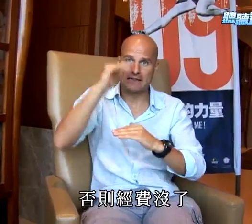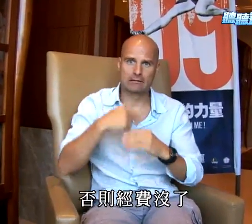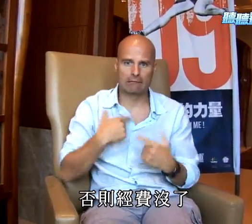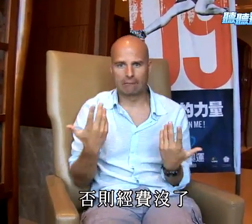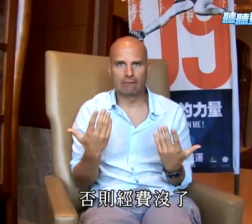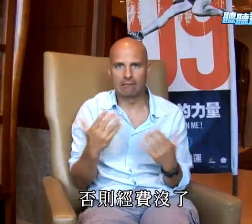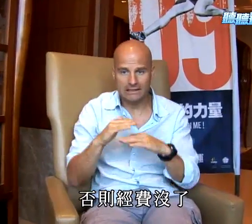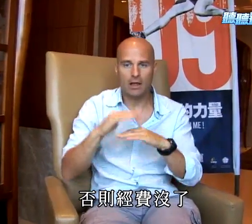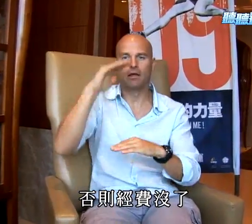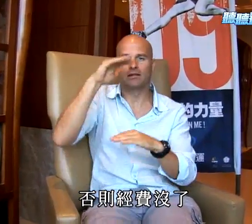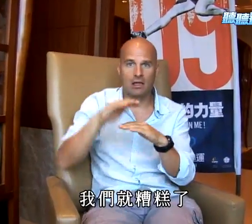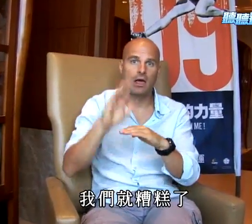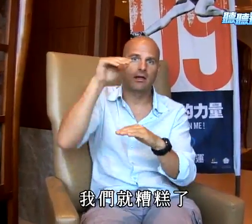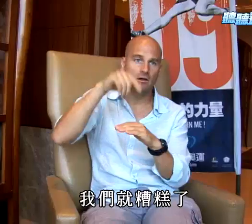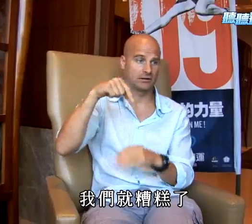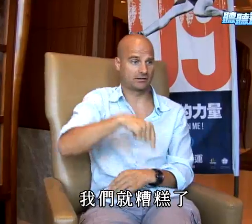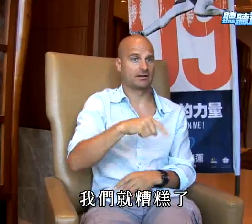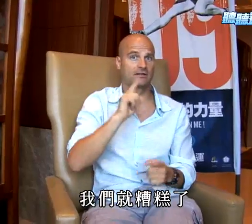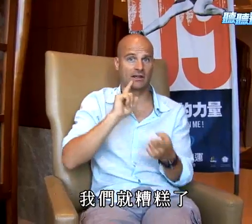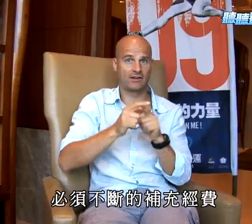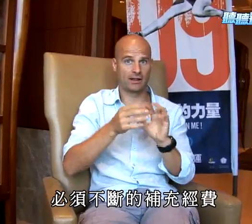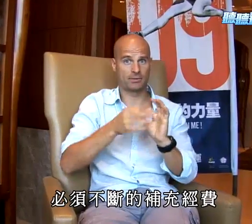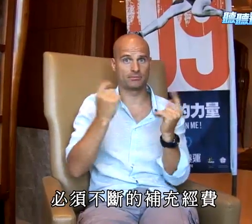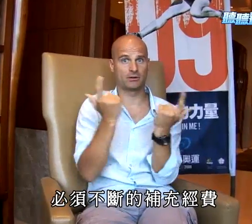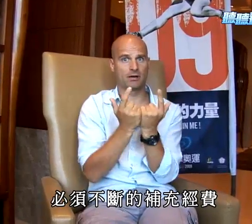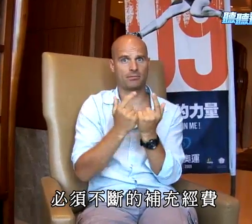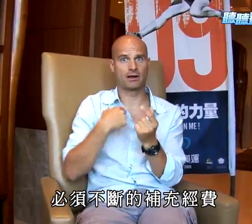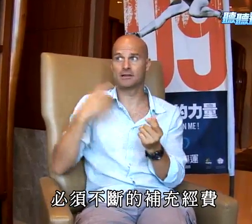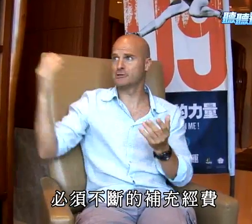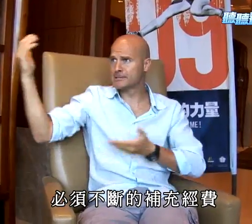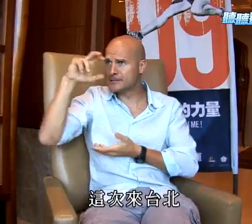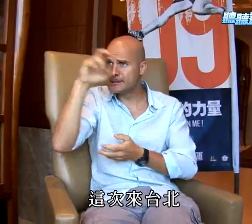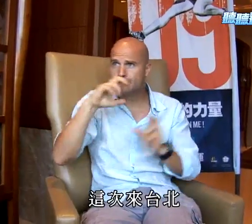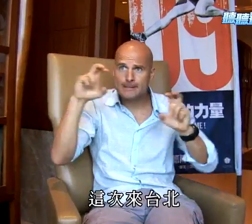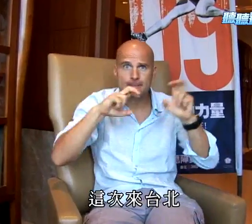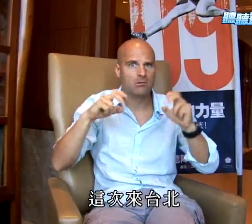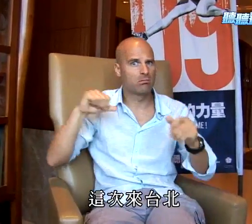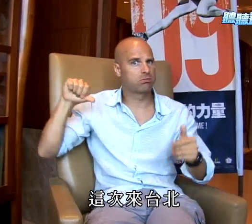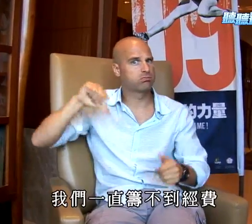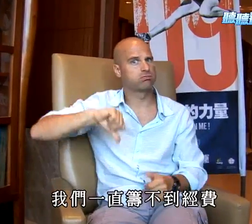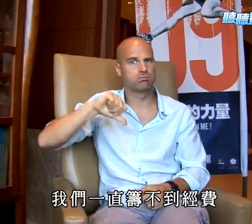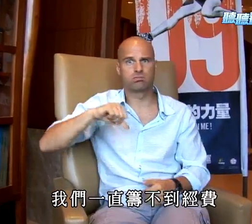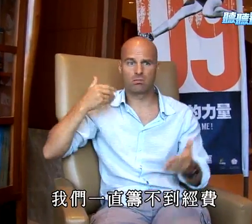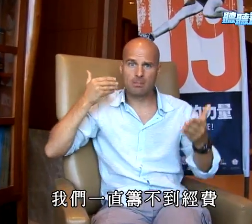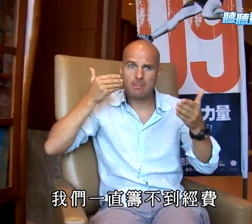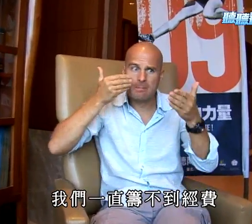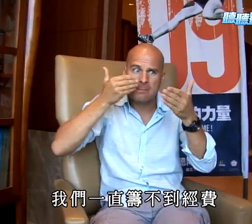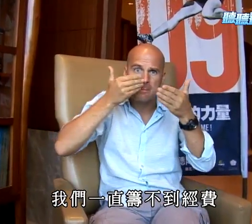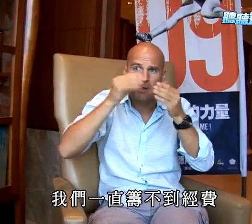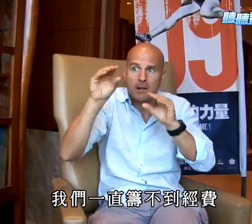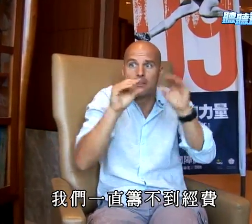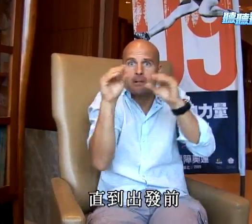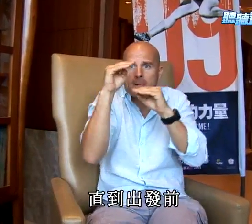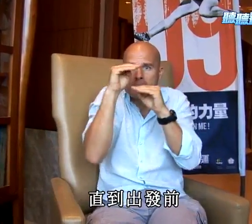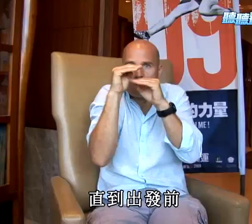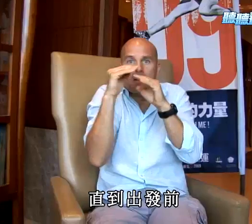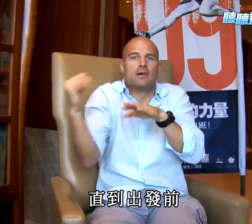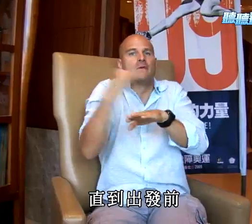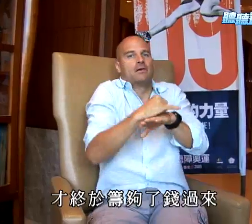则经费没了我们就糟糕了，必须不断的补充经费。这次来台北我们一直筹不到经费，直到出发前才